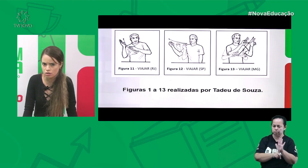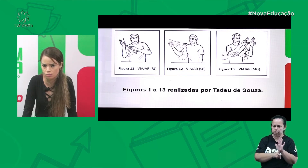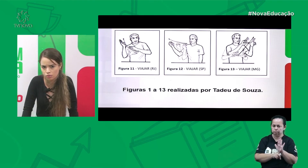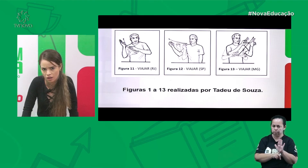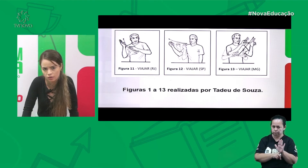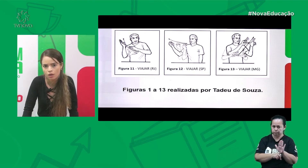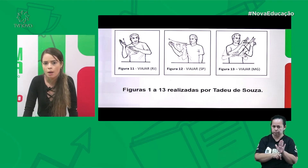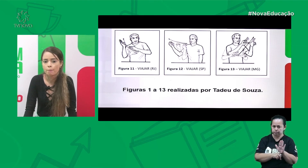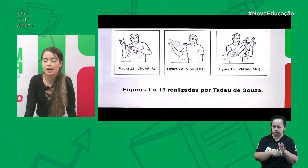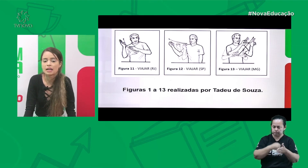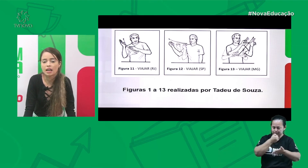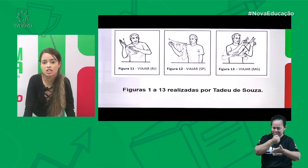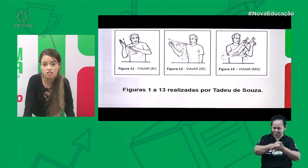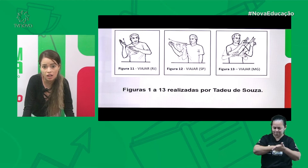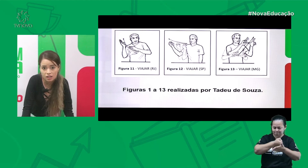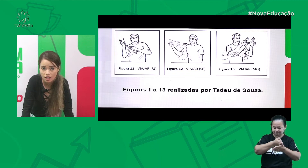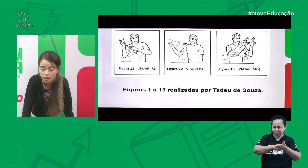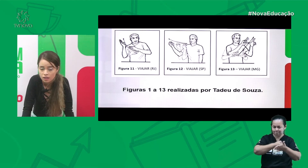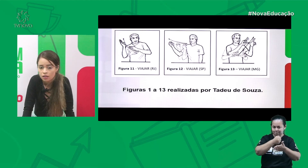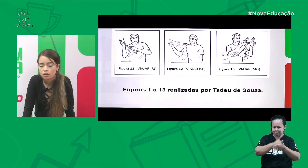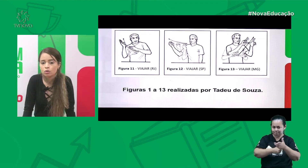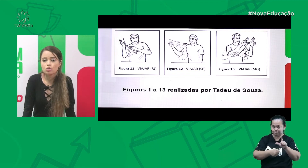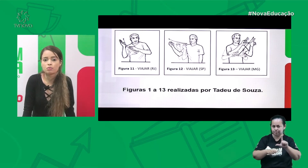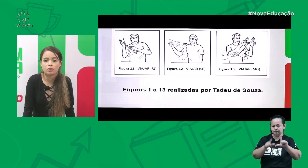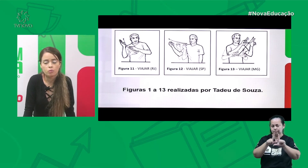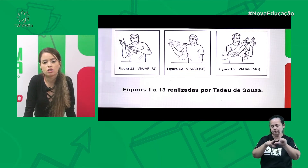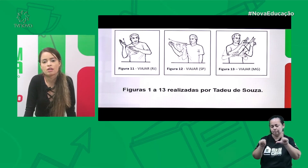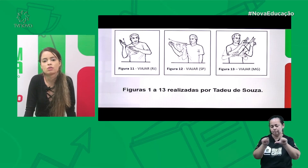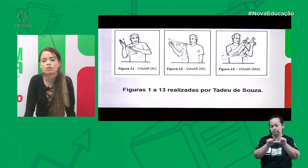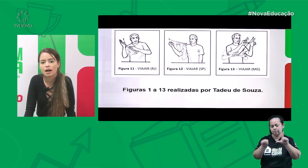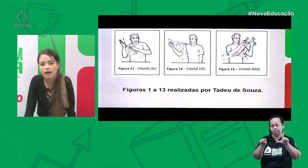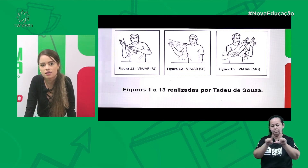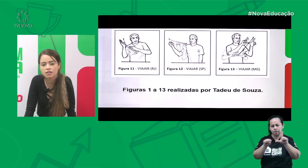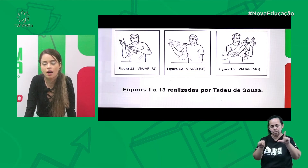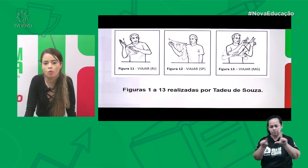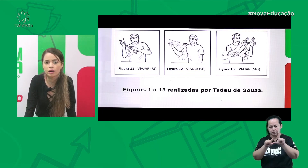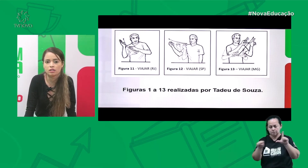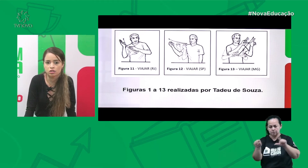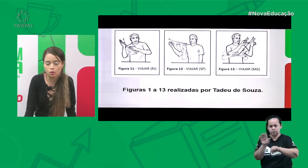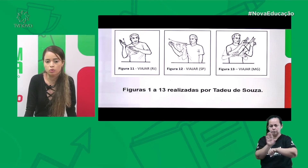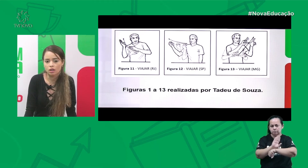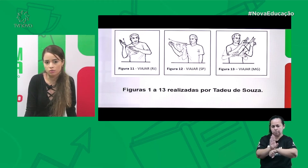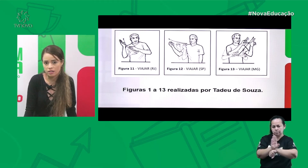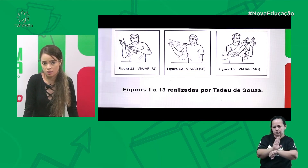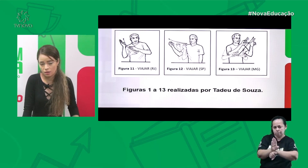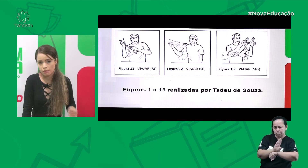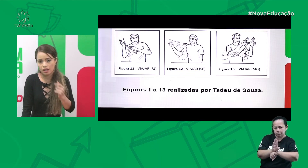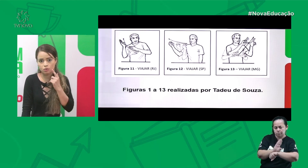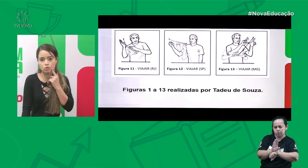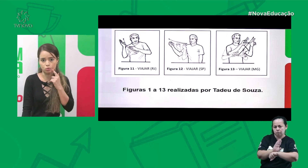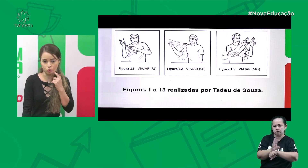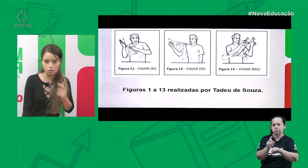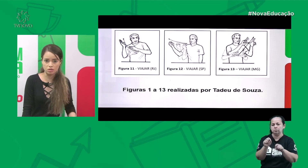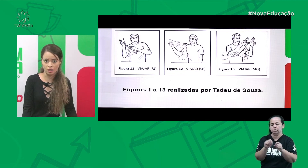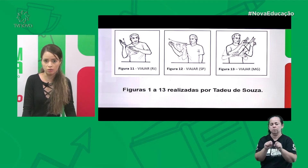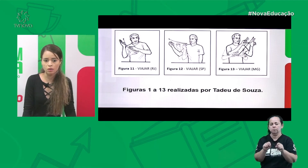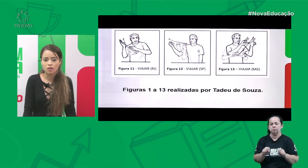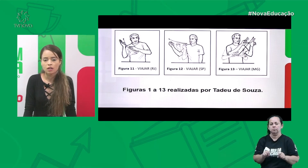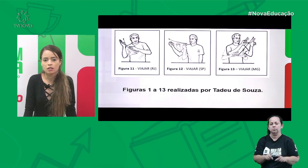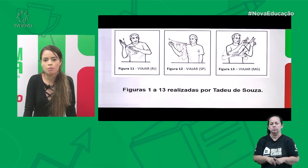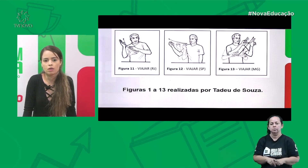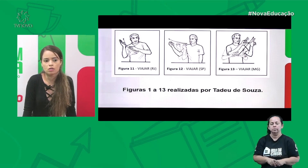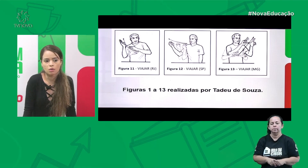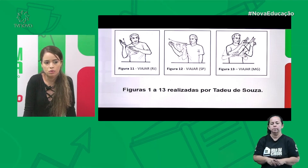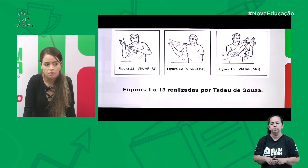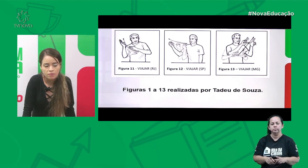que eles estão lutando pela legenda nos filmes nacionais, que é algo que eles estão lutando recentemente, os surdos, certo?